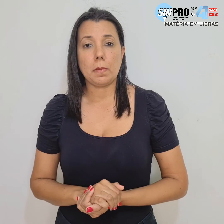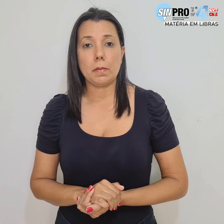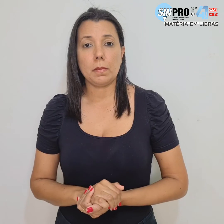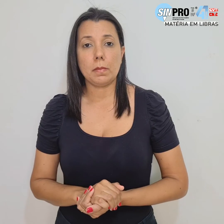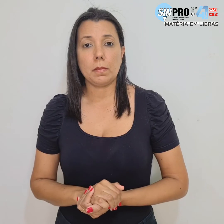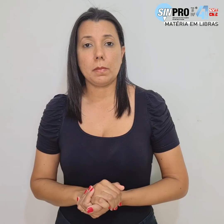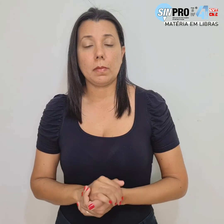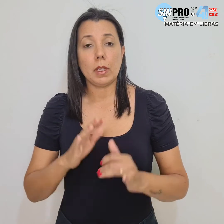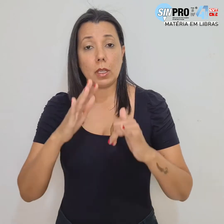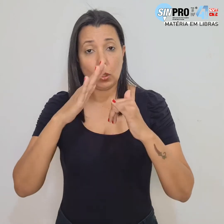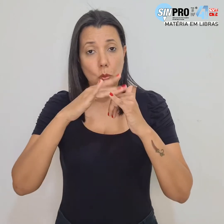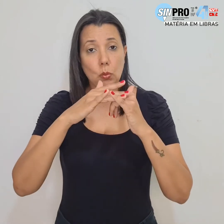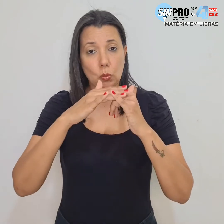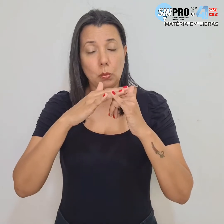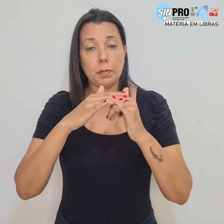e YouTube.